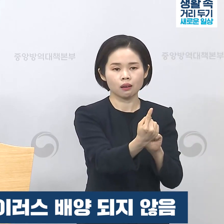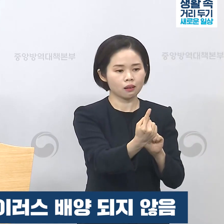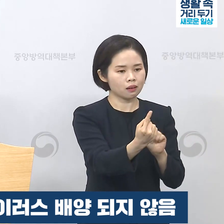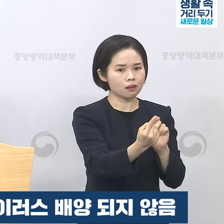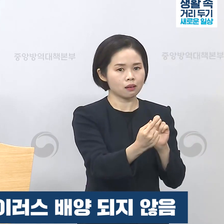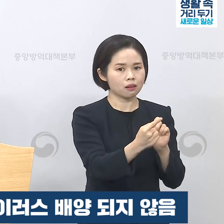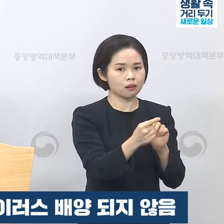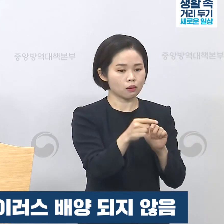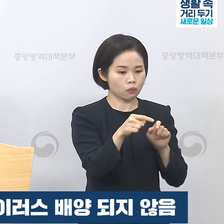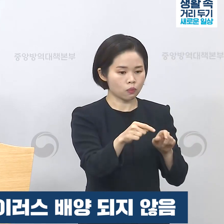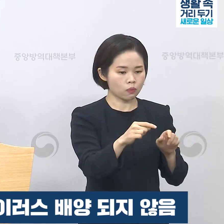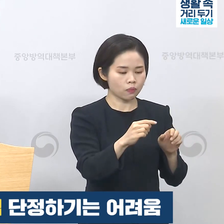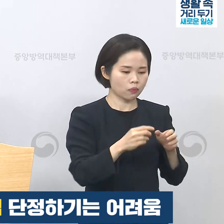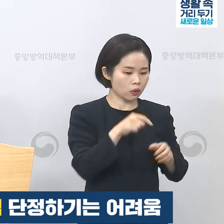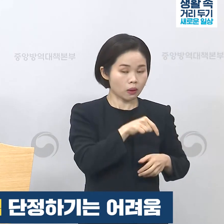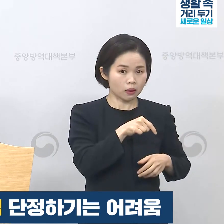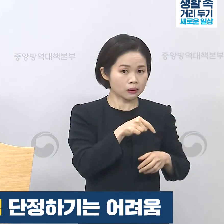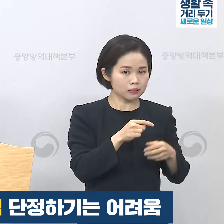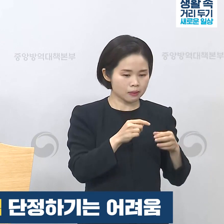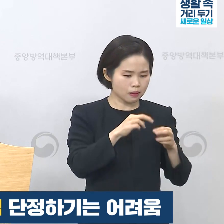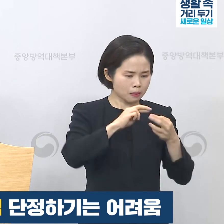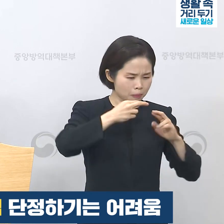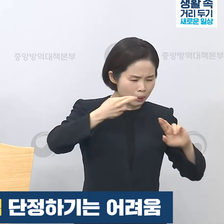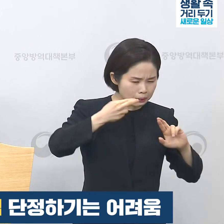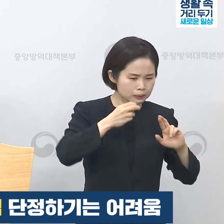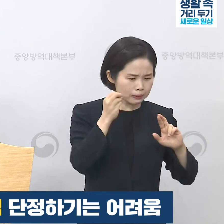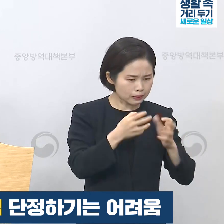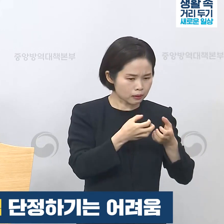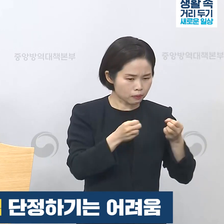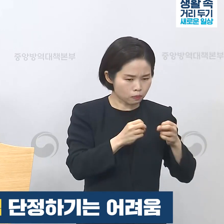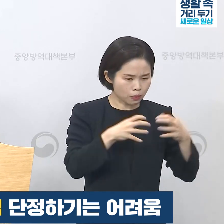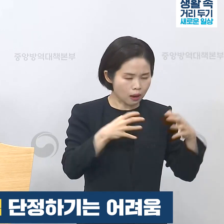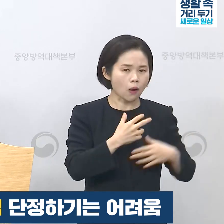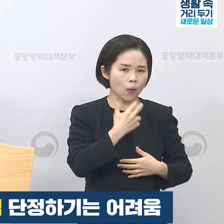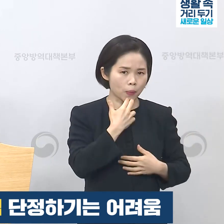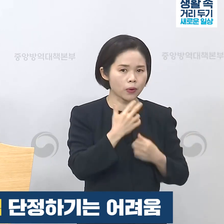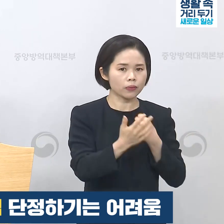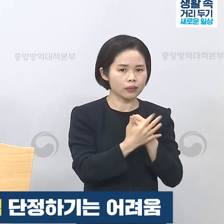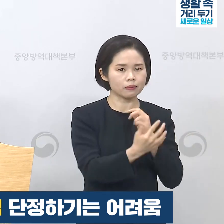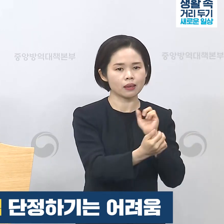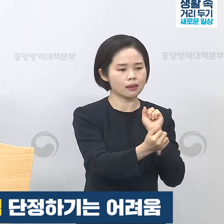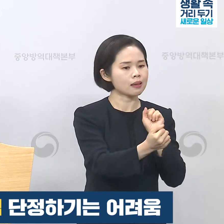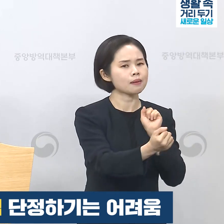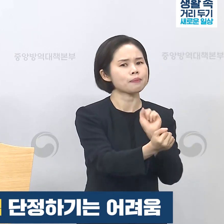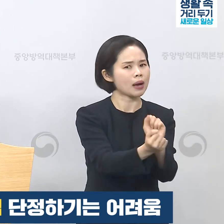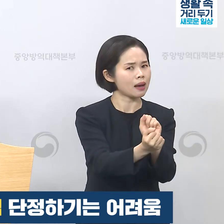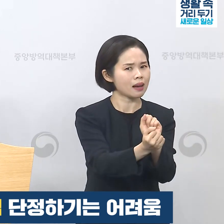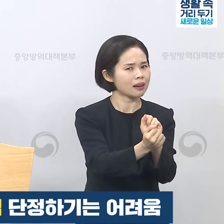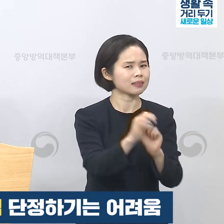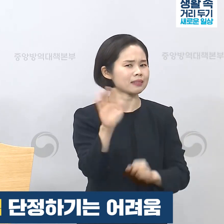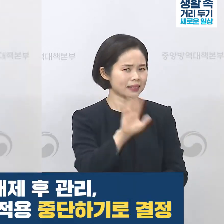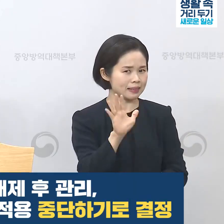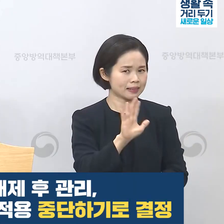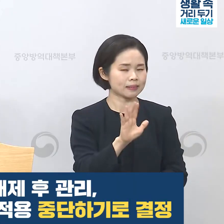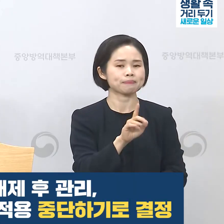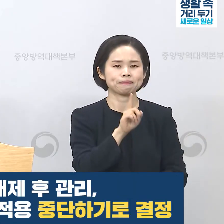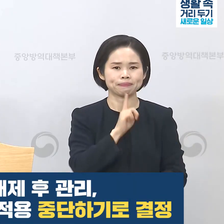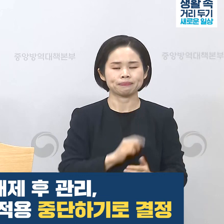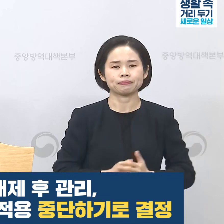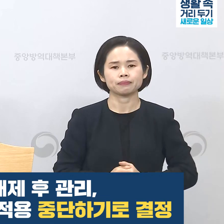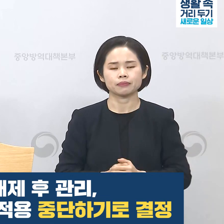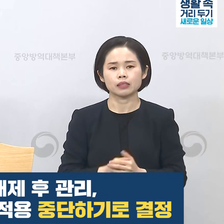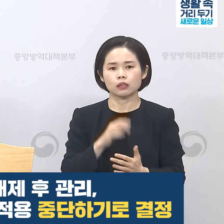되지 않았으므로 재양성자에 의한 감염으로 단정하기는 어렵다라는 결론을 내렸습니다.